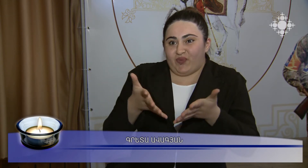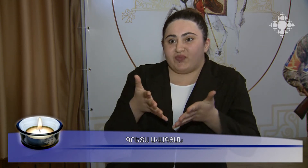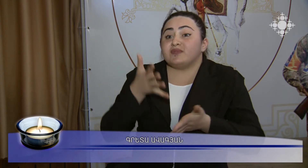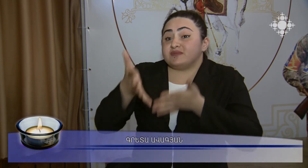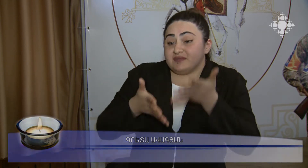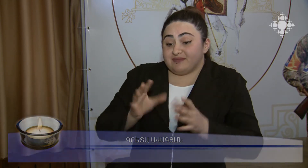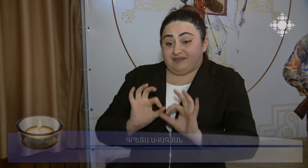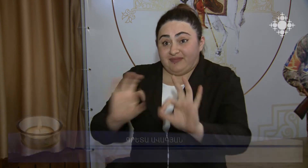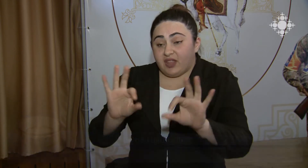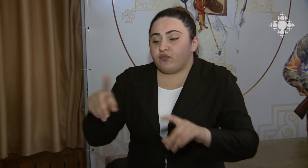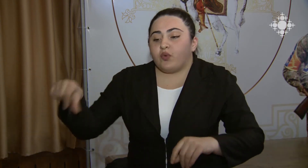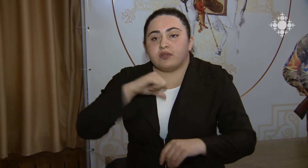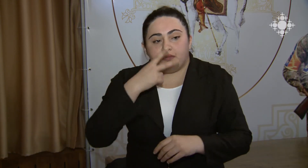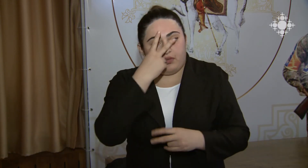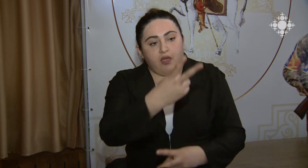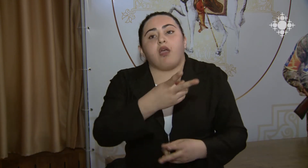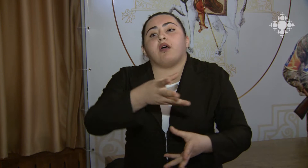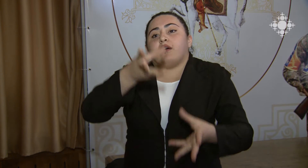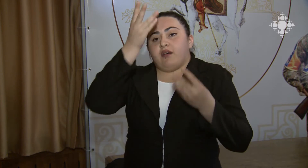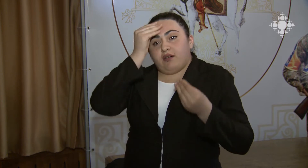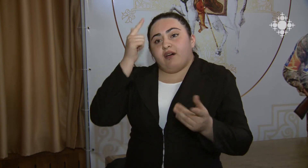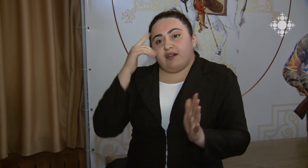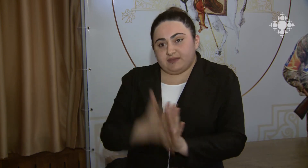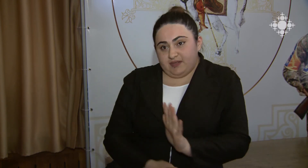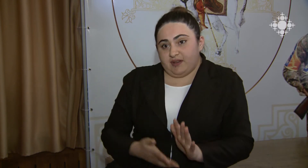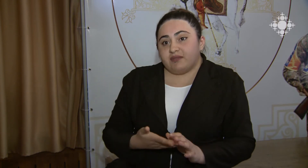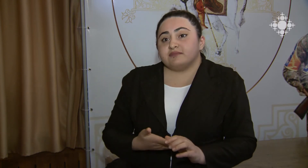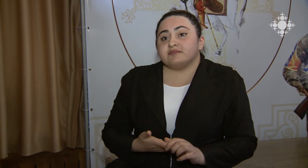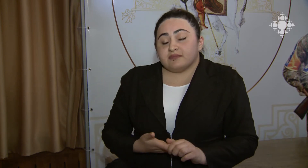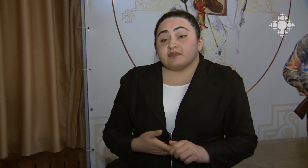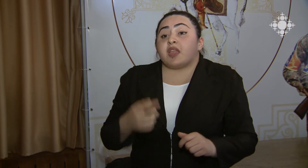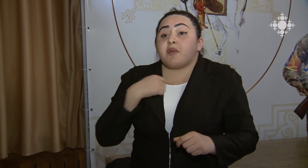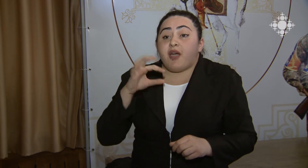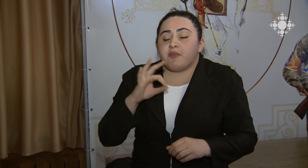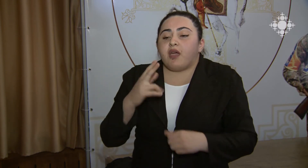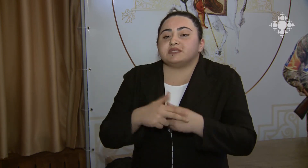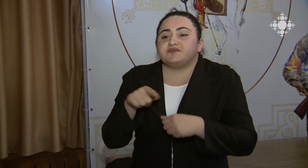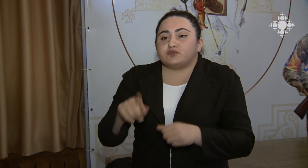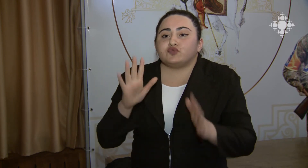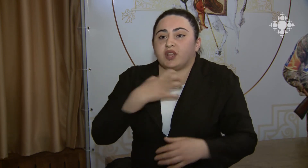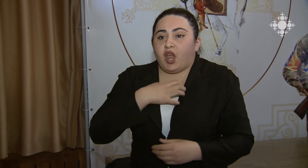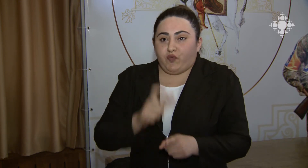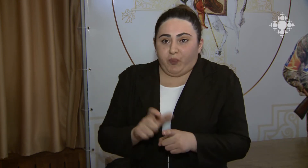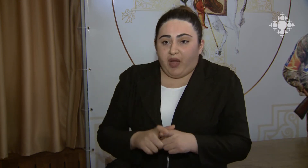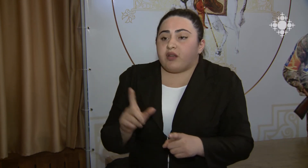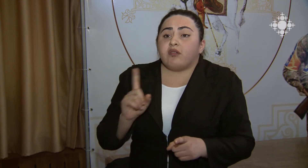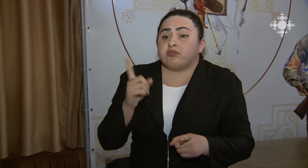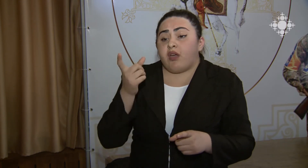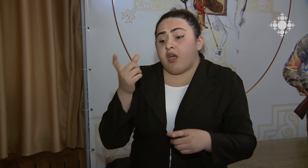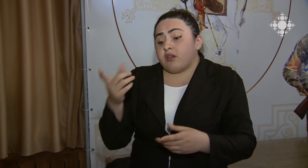Աստվածաշունչը ժեստերի լեզվով ունենալը շատ կարևոր է լսողական խնդիր ունեցողների համար։ Այն ցույց է տալիս կյանքի ճիշտ ուղին, որով անցել է Հիսուս։